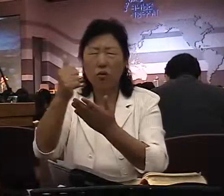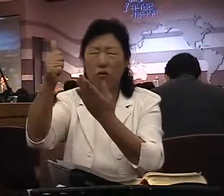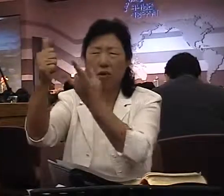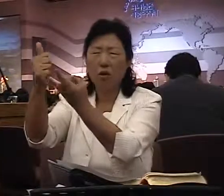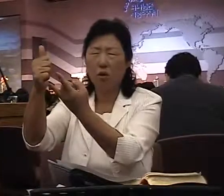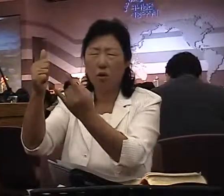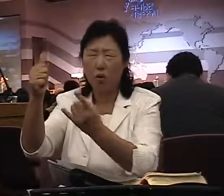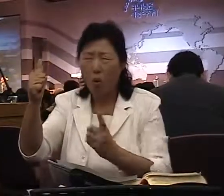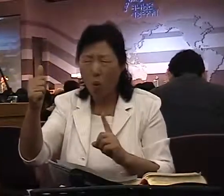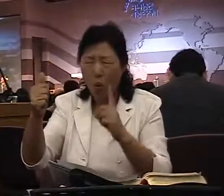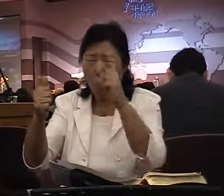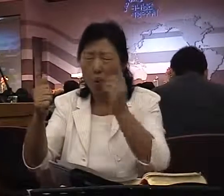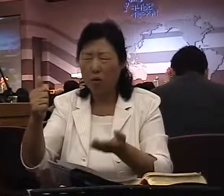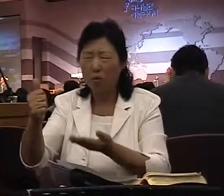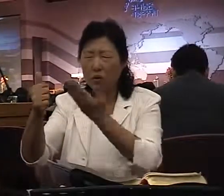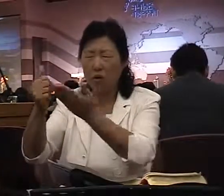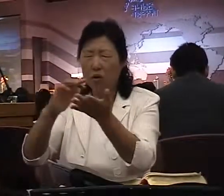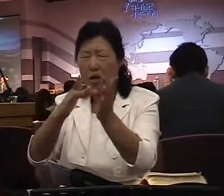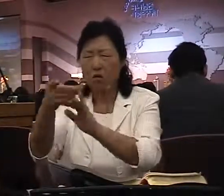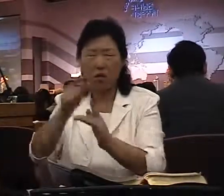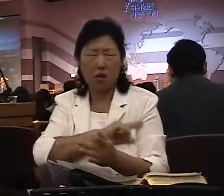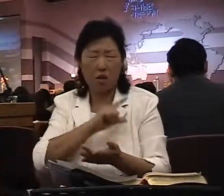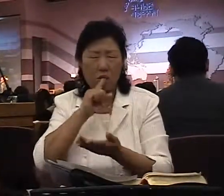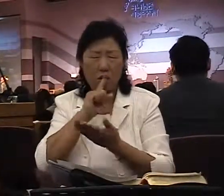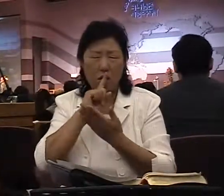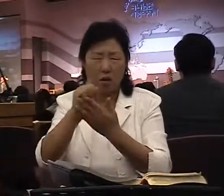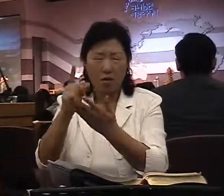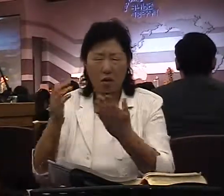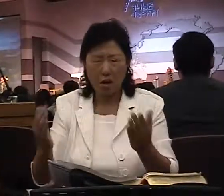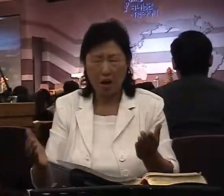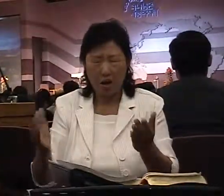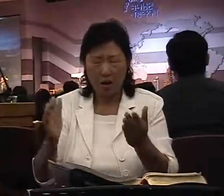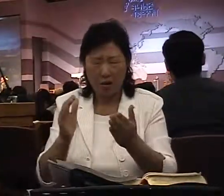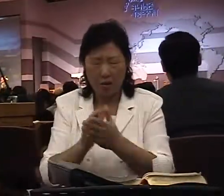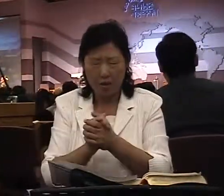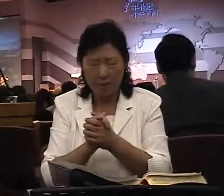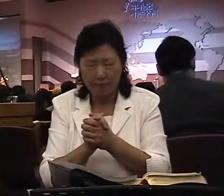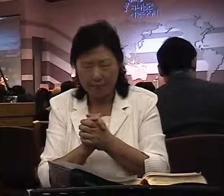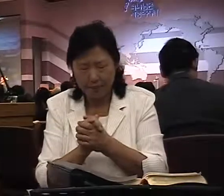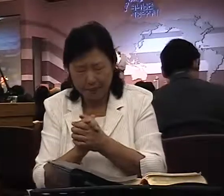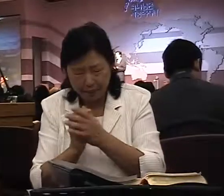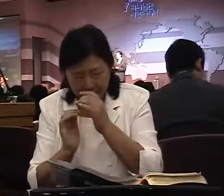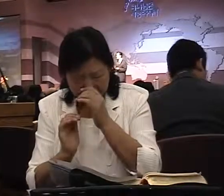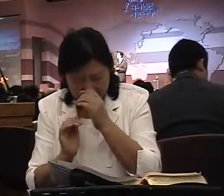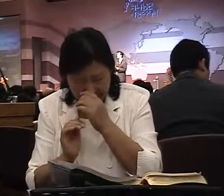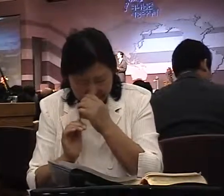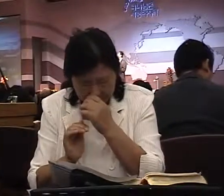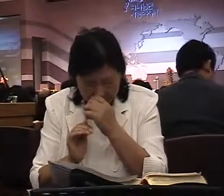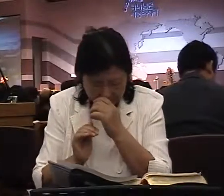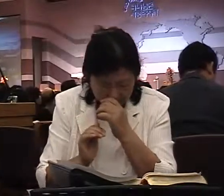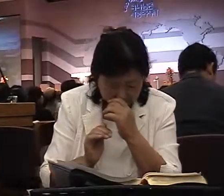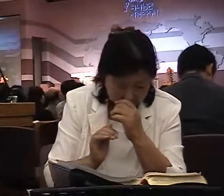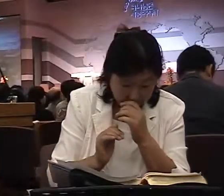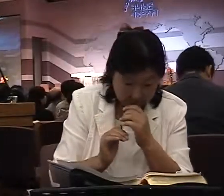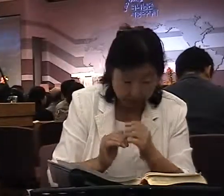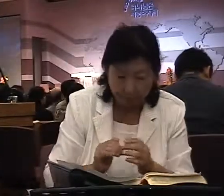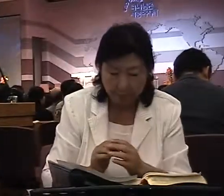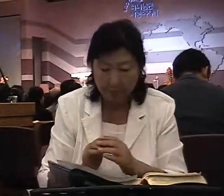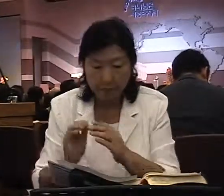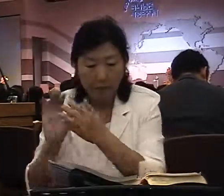모든 말씀을 예수님의 이름으로 기도하옵나이다. 아멘. 우리 계속하여 헌금을